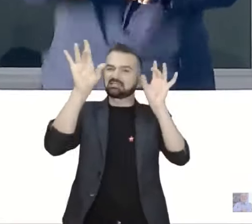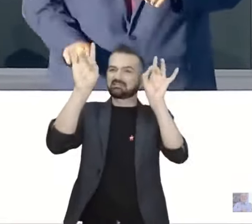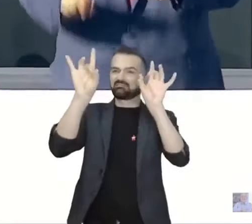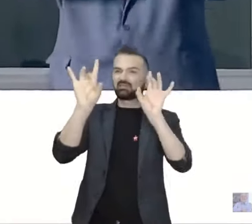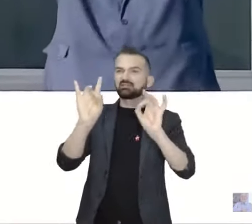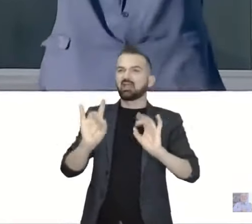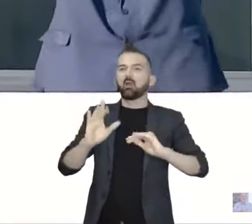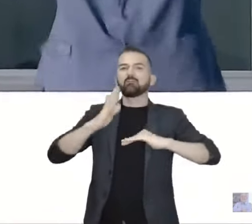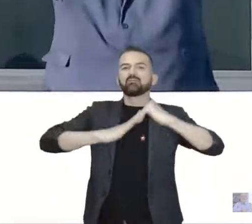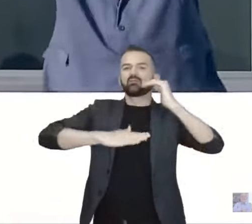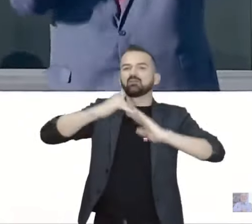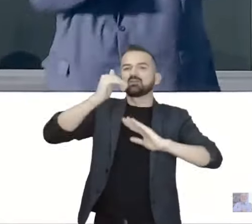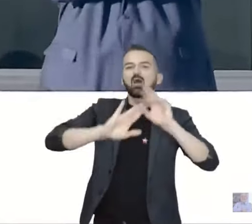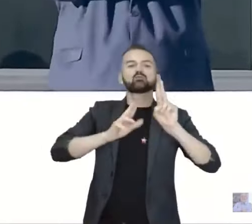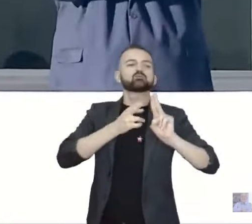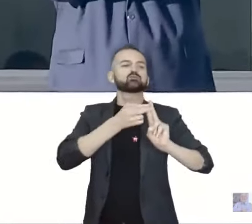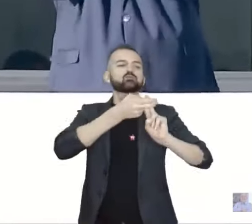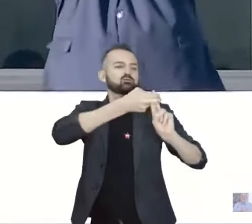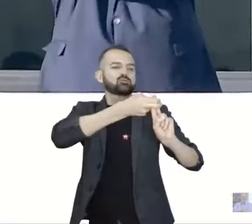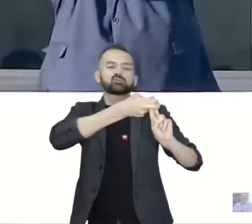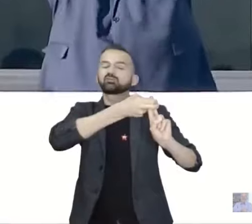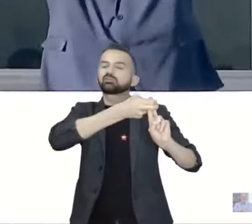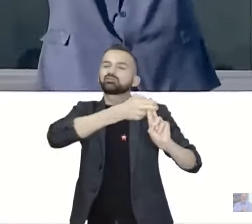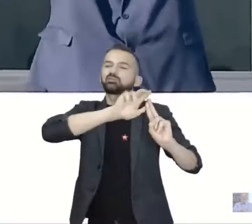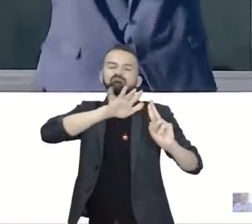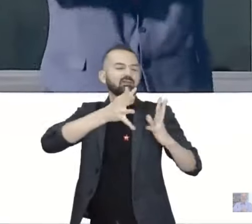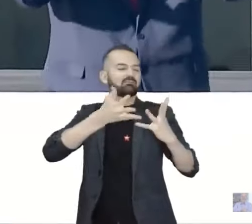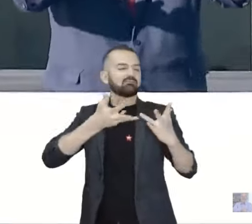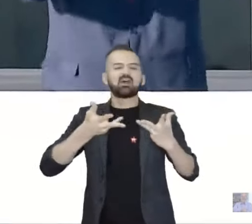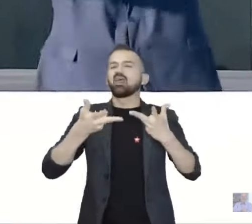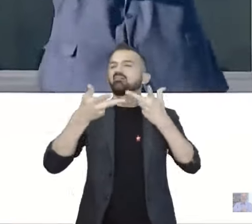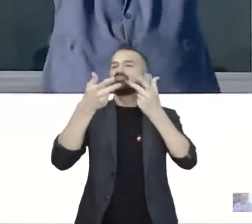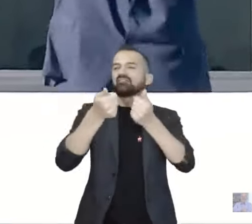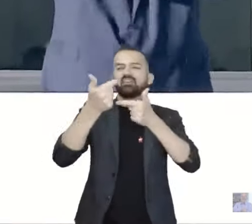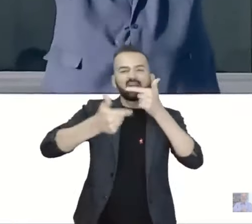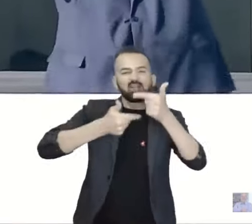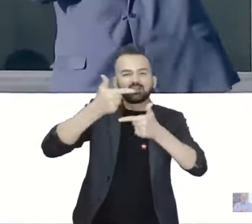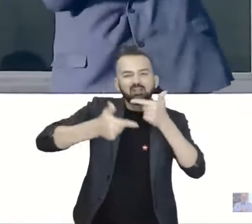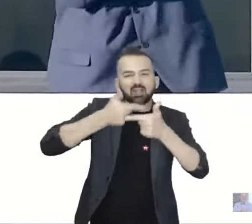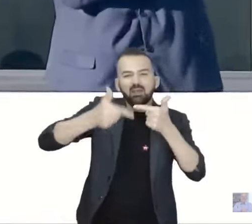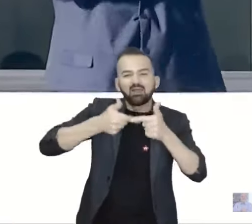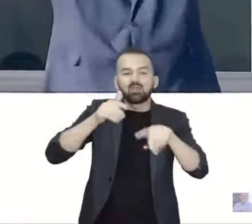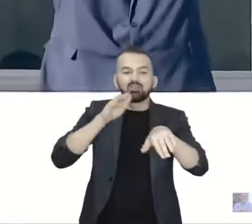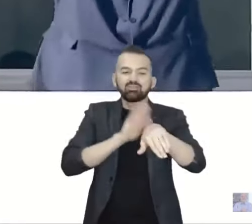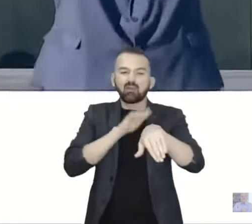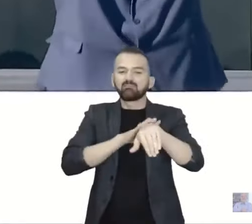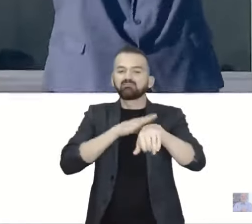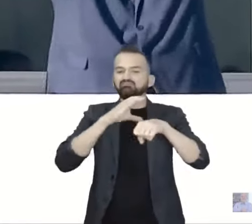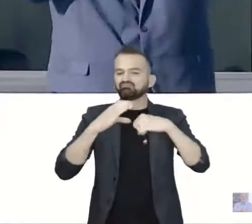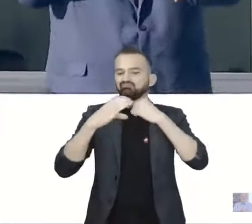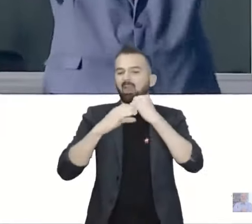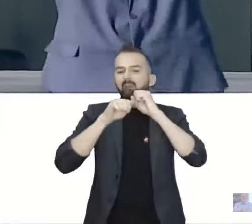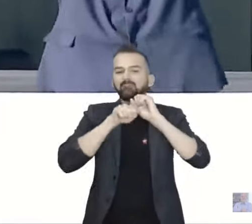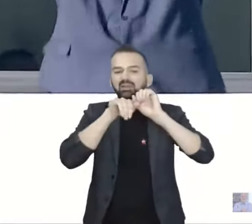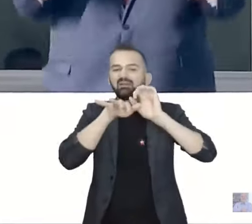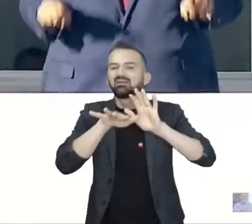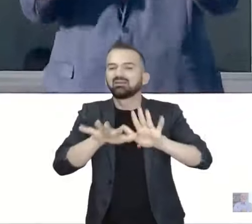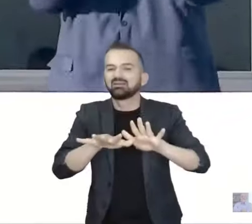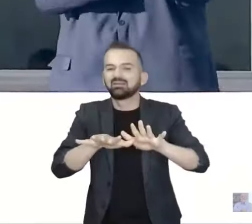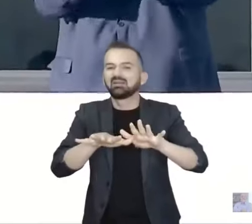SUS pela grandiosidade do trabalho durante a pandemia. Enfrentaram bravamente ao mesmo